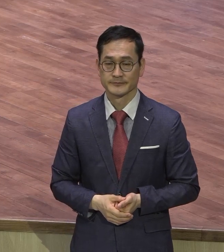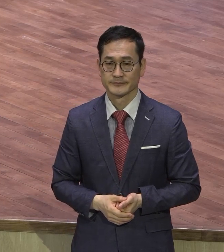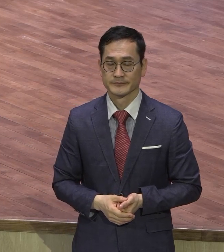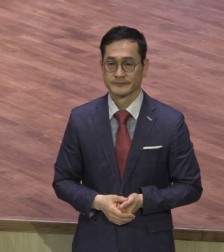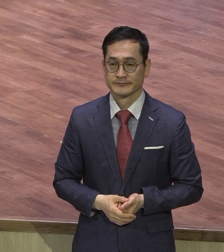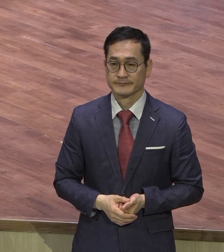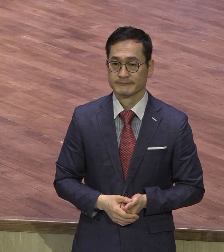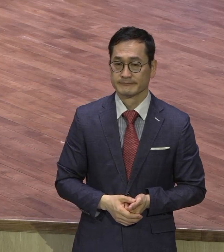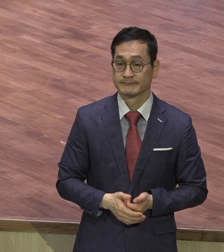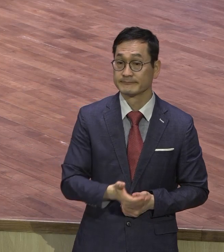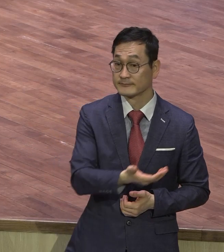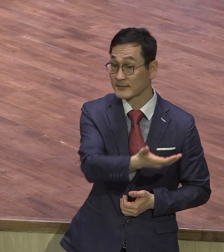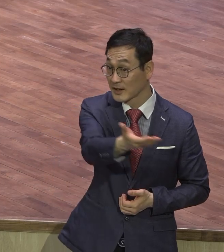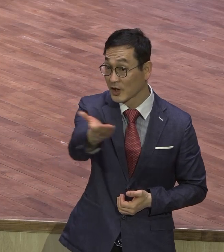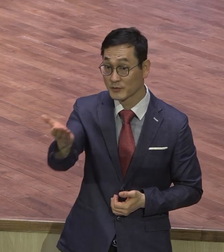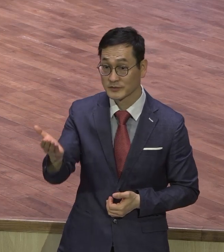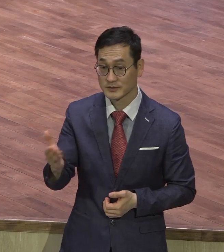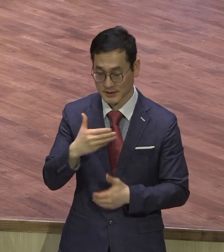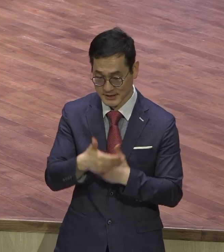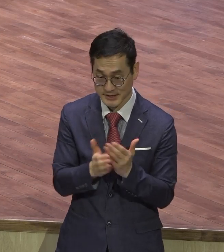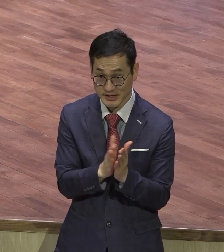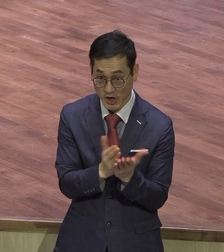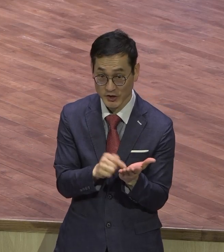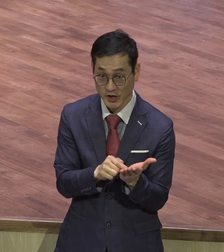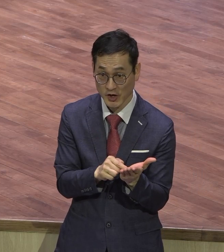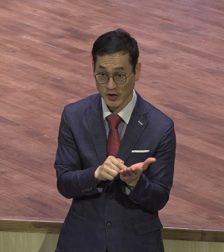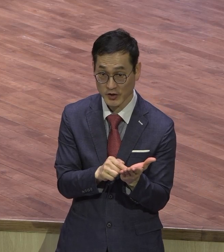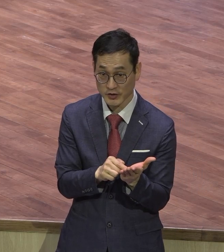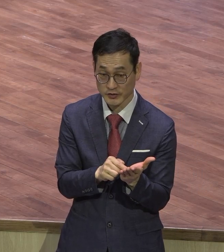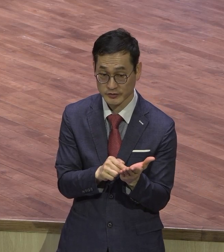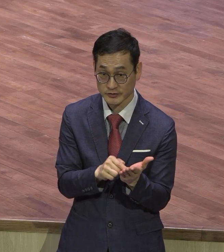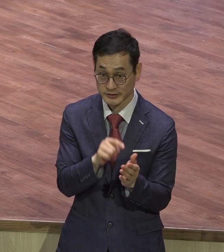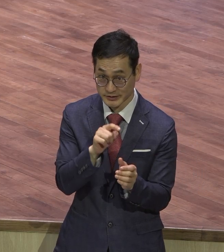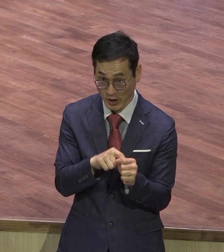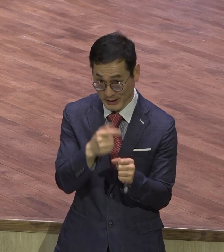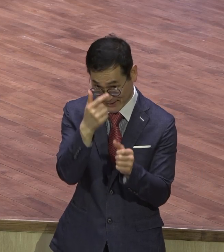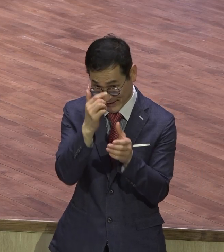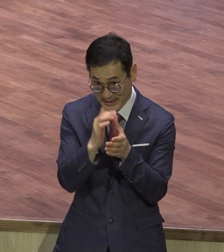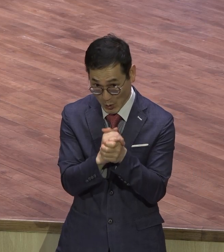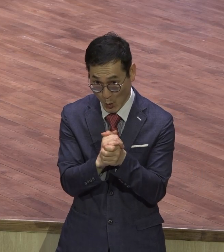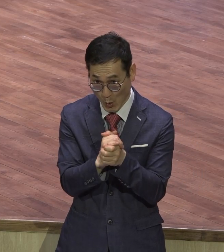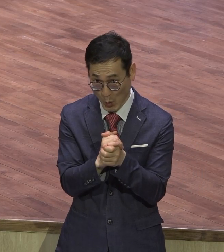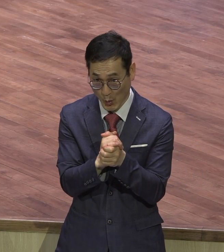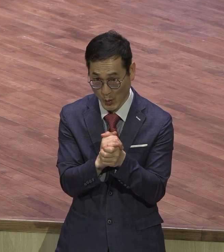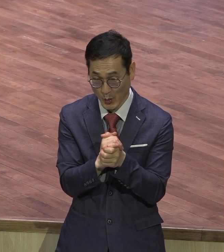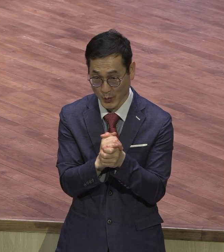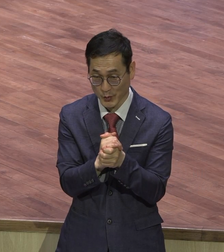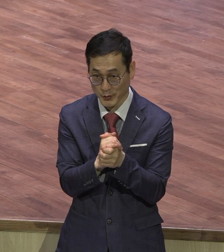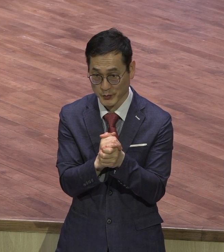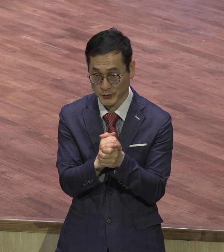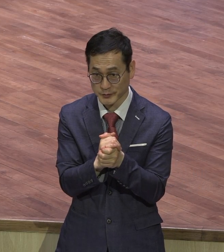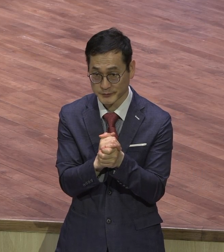영계 모든 성도들 성경적 기도 본질 붙잡고 제가 기도해서 하나님